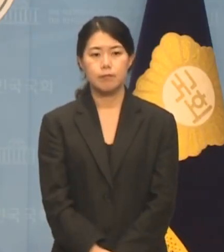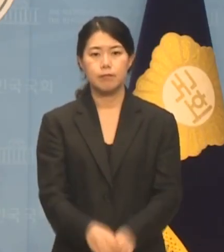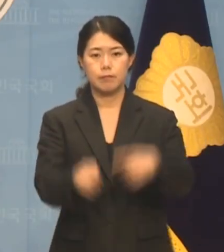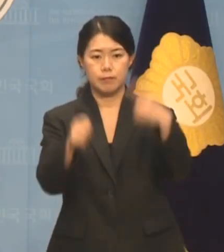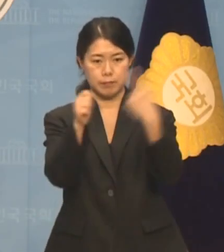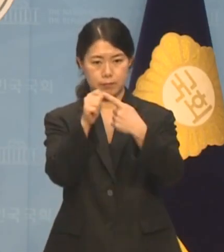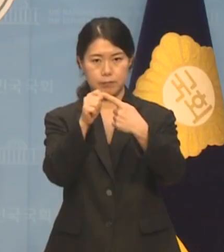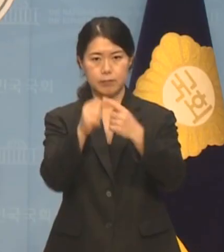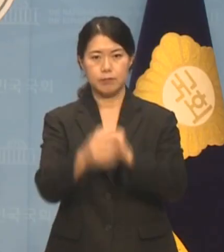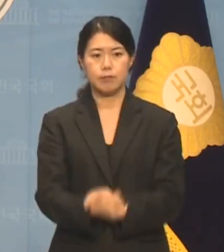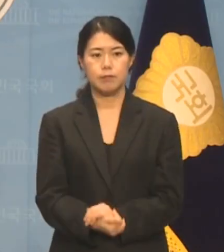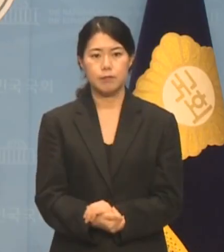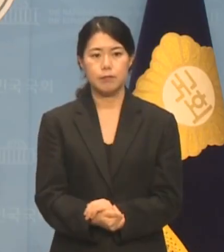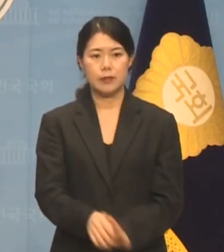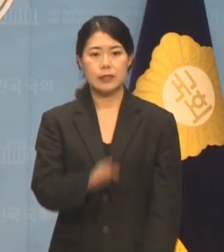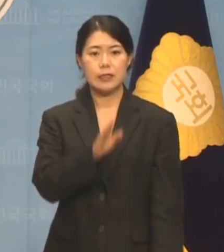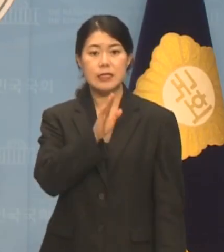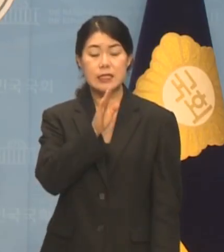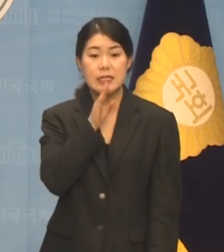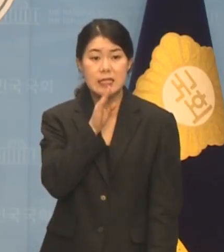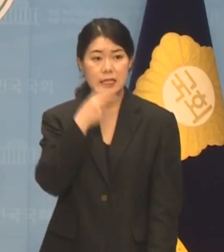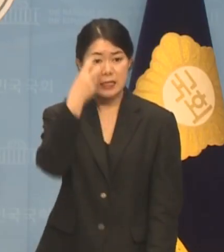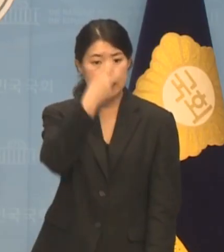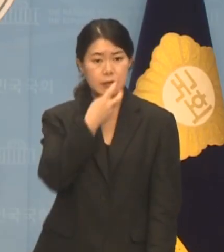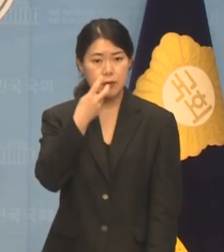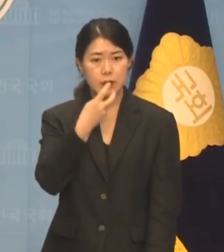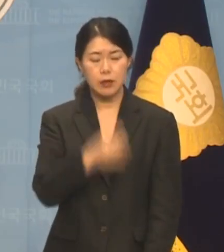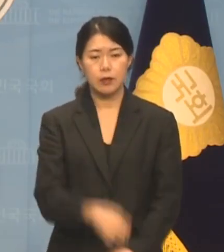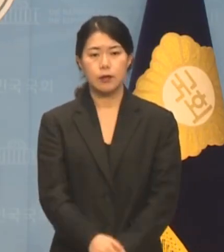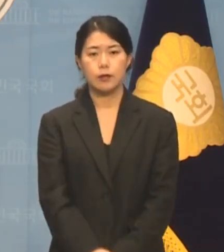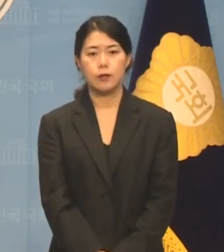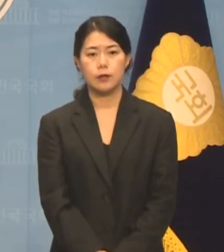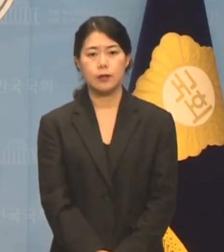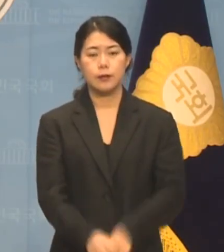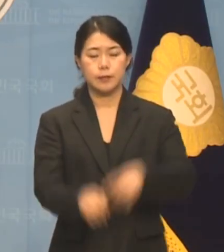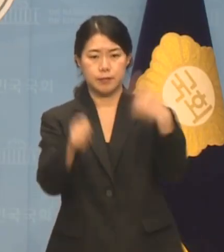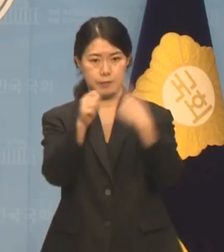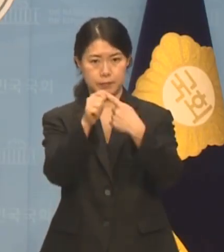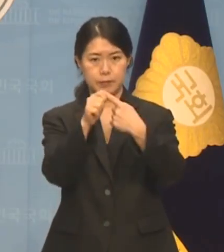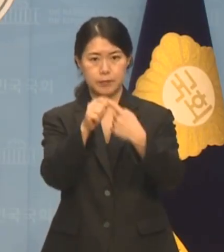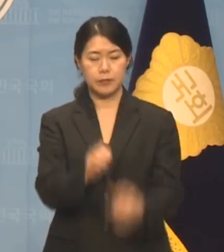1. 사실심리, 다시 말씀드리겠습니다. 1.